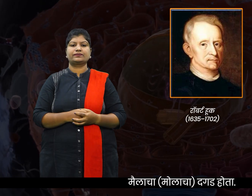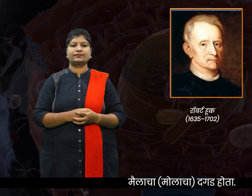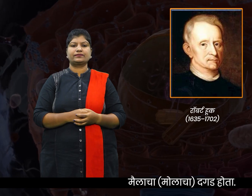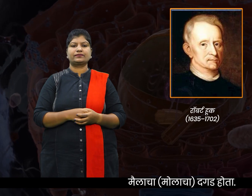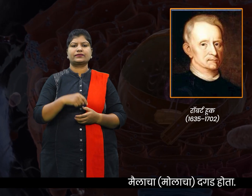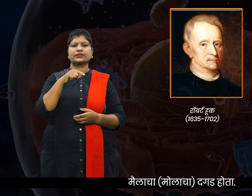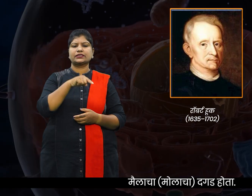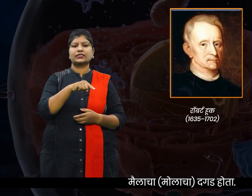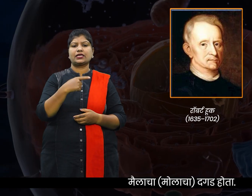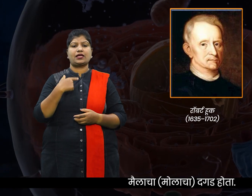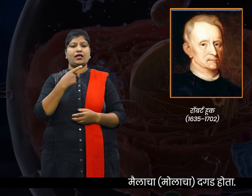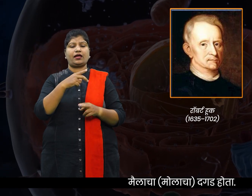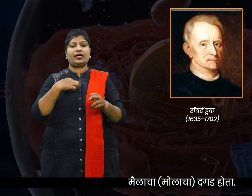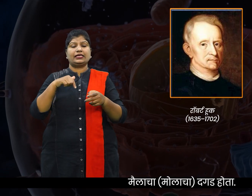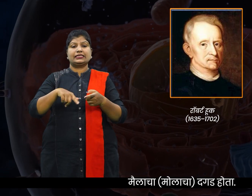होता.